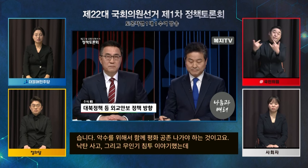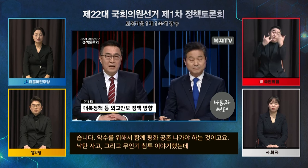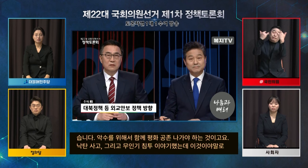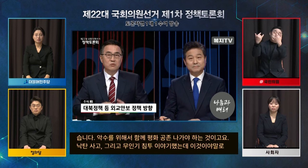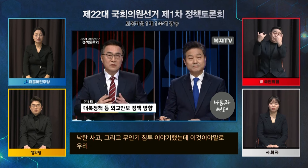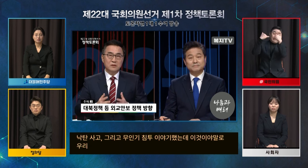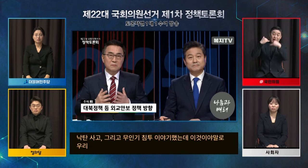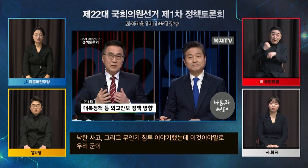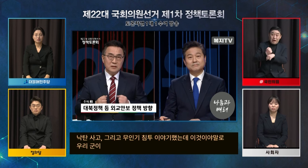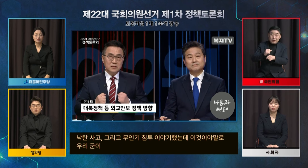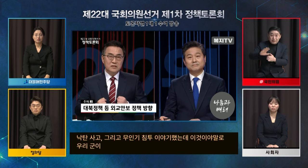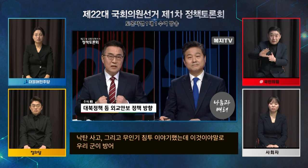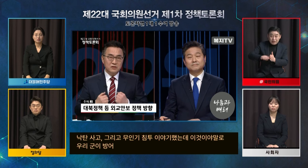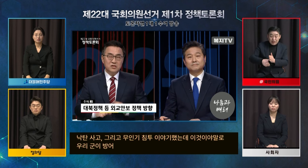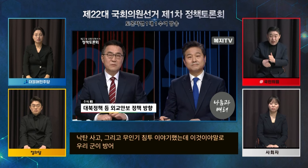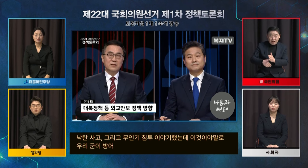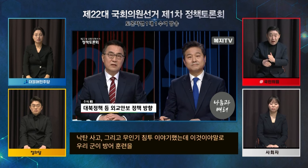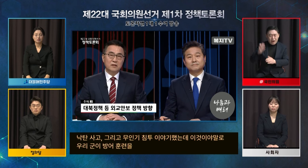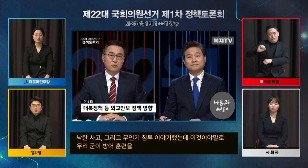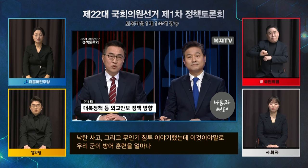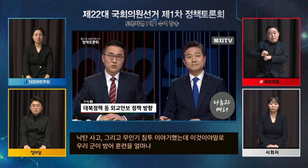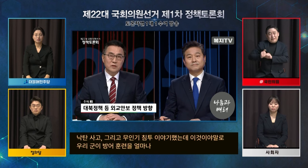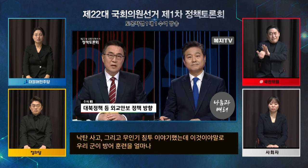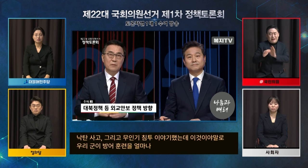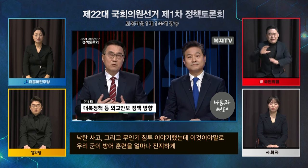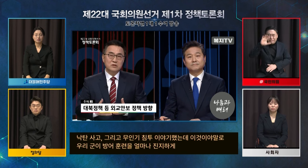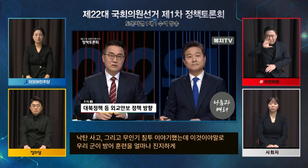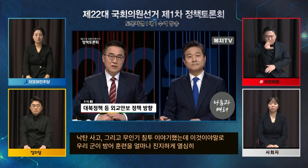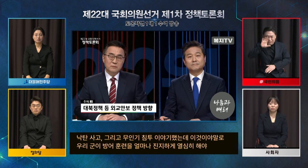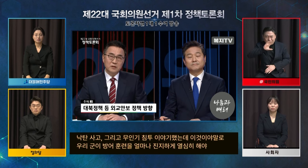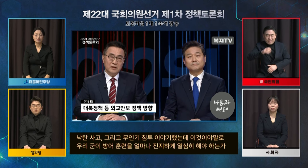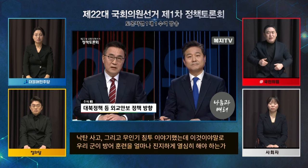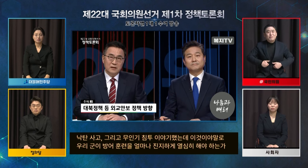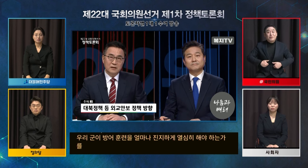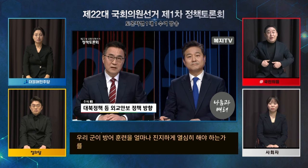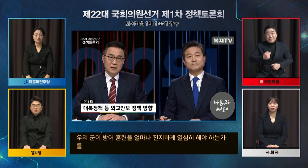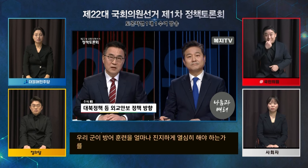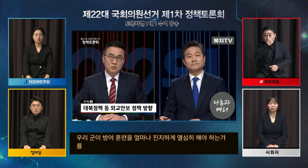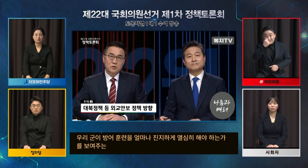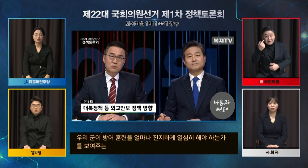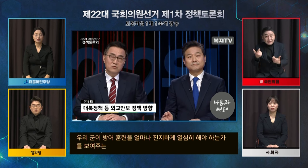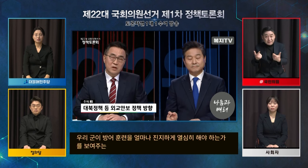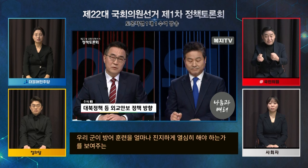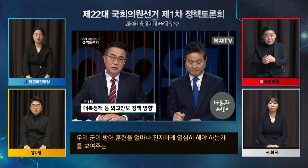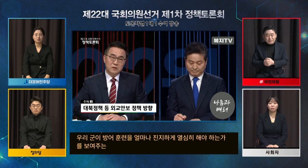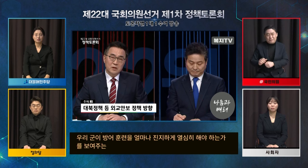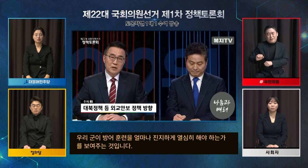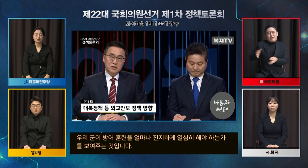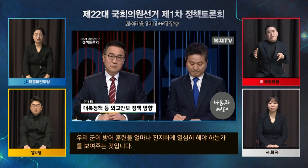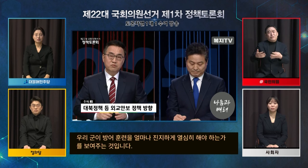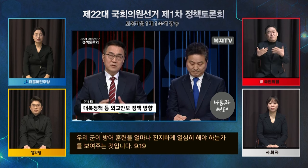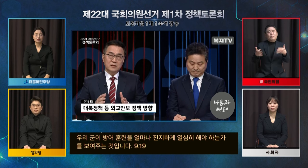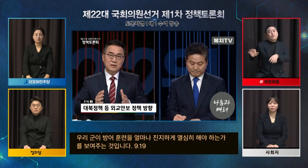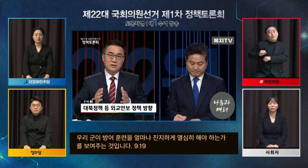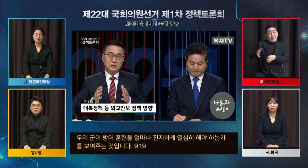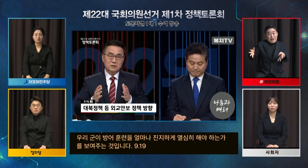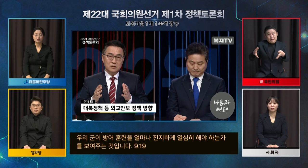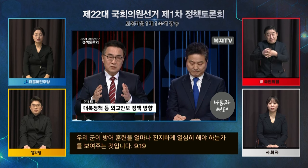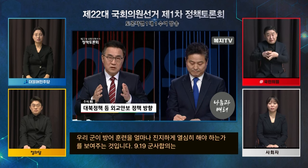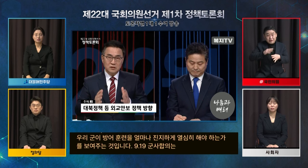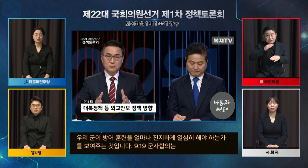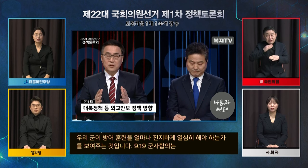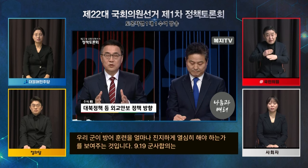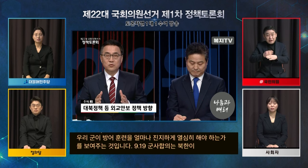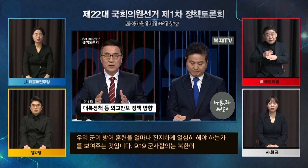훈련을 얼마나 진지하게 열심히 해야 되는가를 보여주는 바로 그 정자입니다. 9.19 군사합의는 지금 북한이